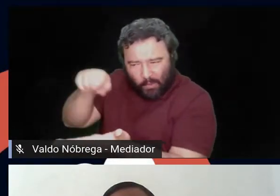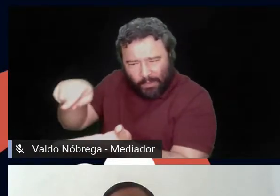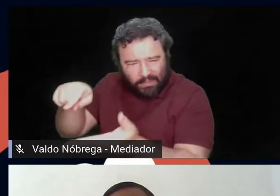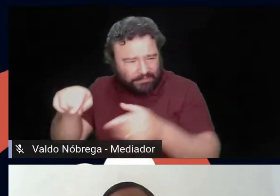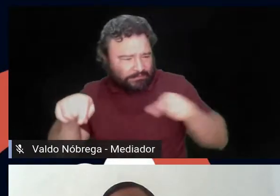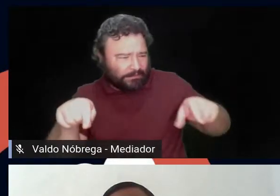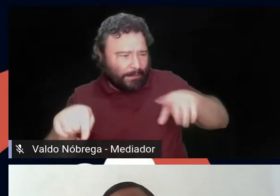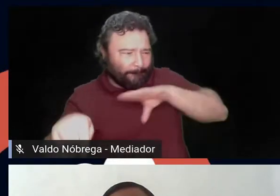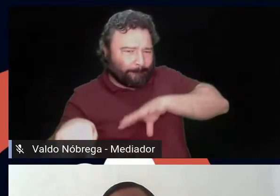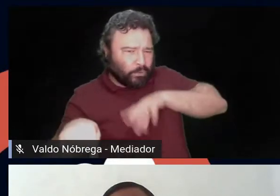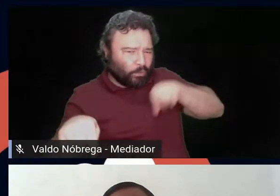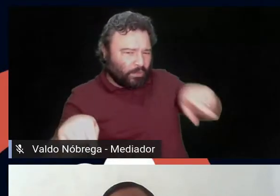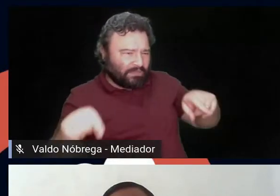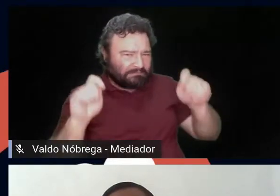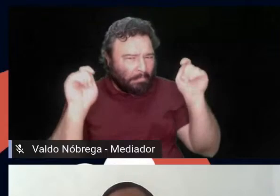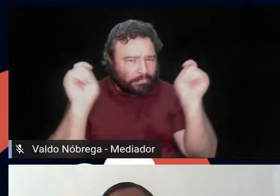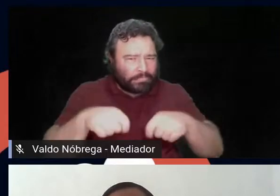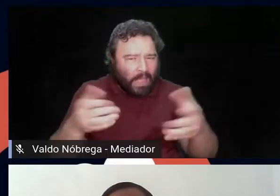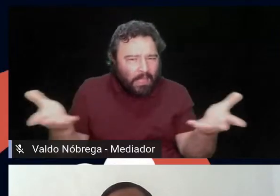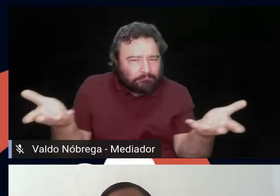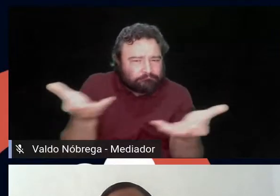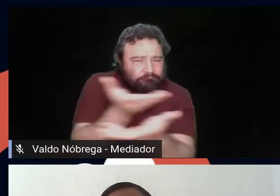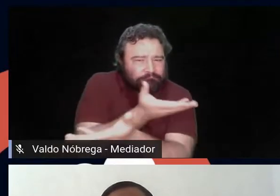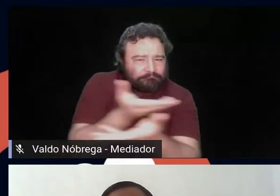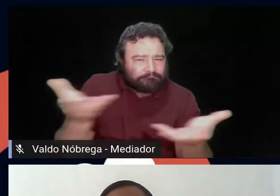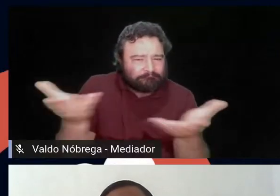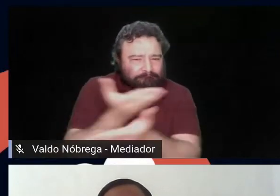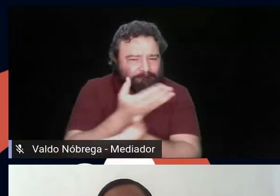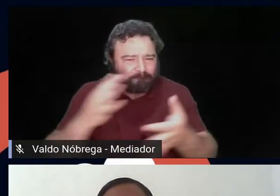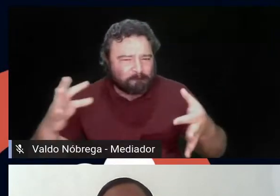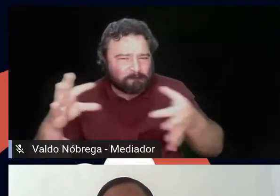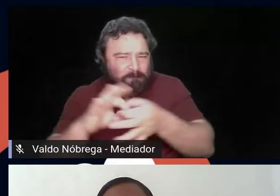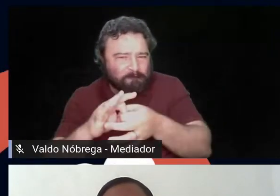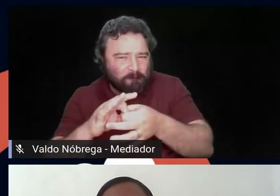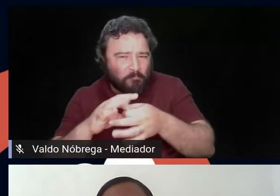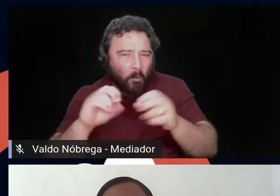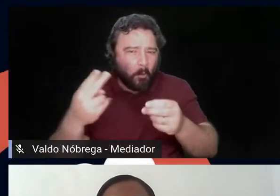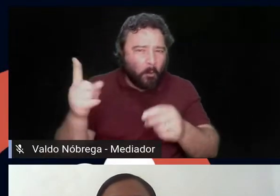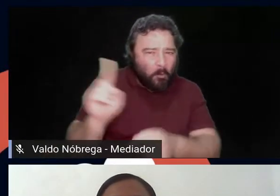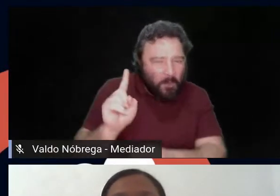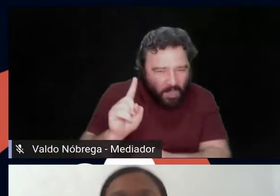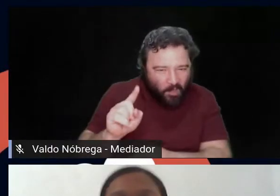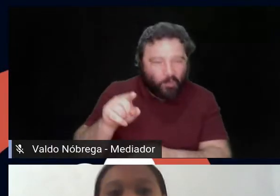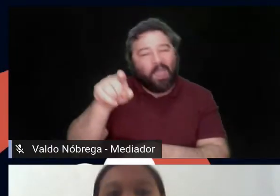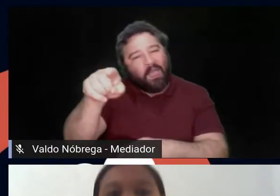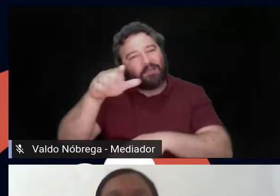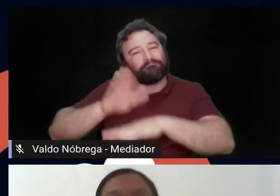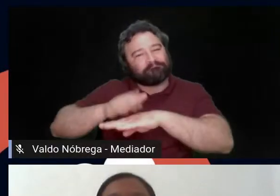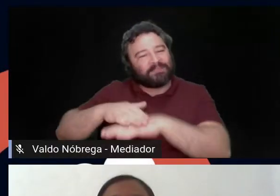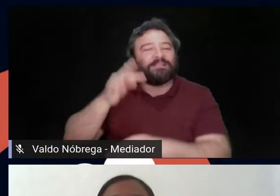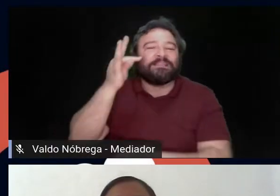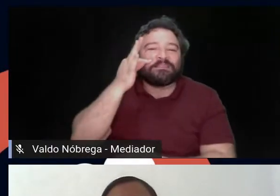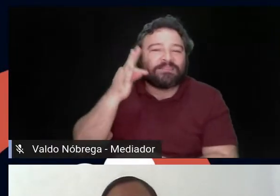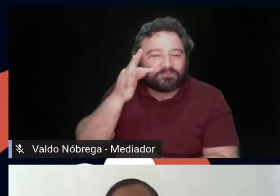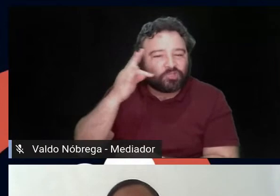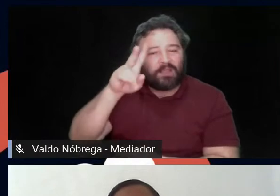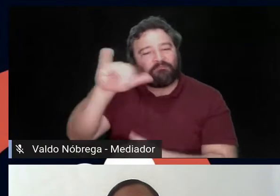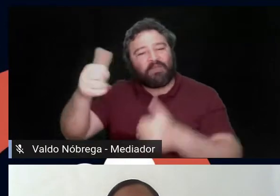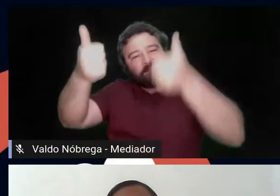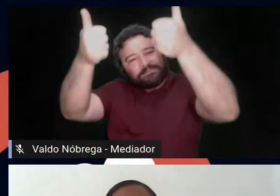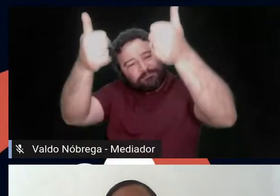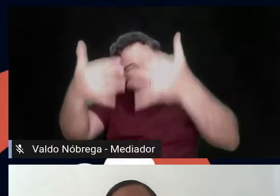ele vai conseguir grafar a língua portuguesa e a língua dos sinais, é possível fazer essa relação ou não é